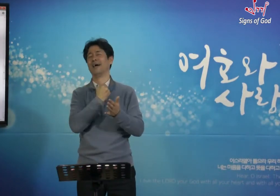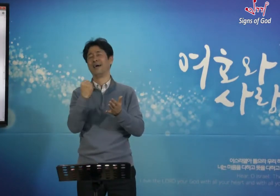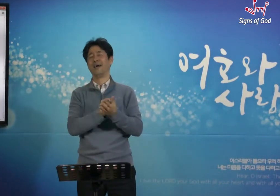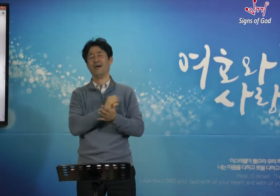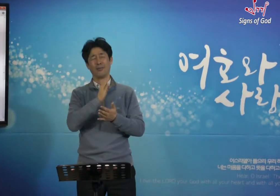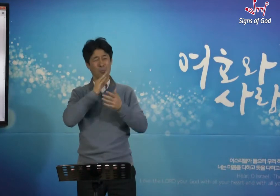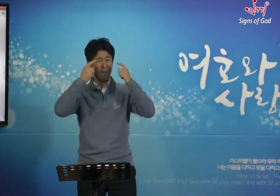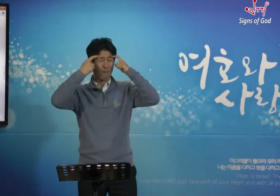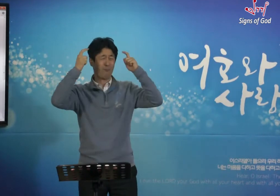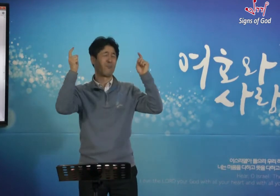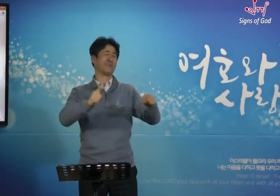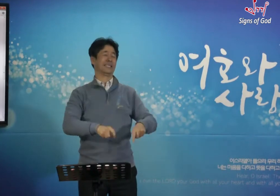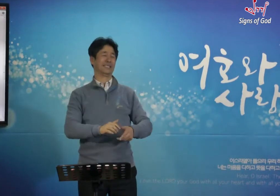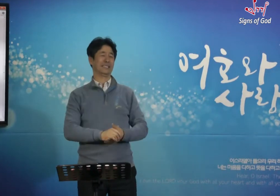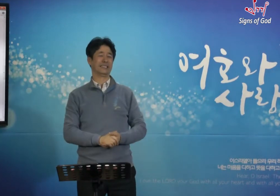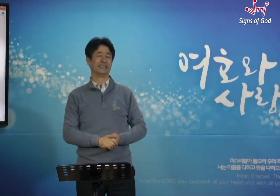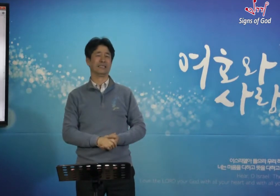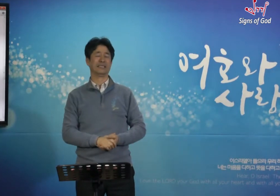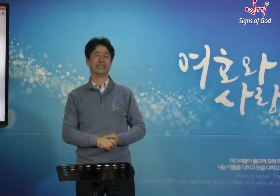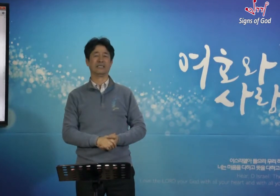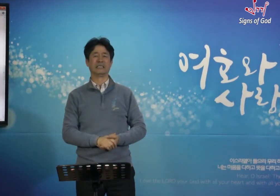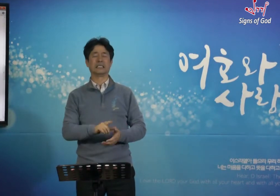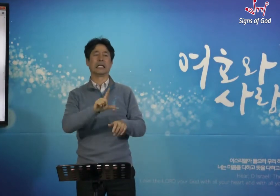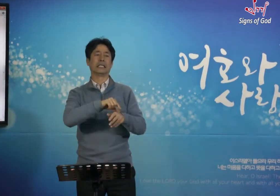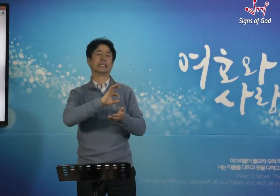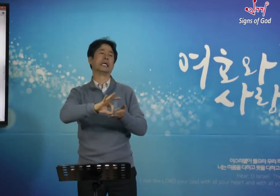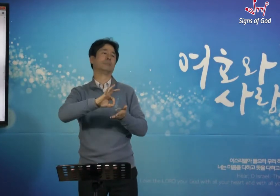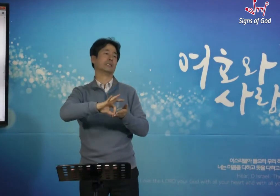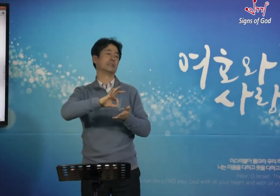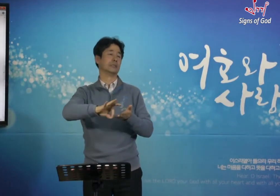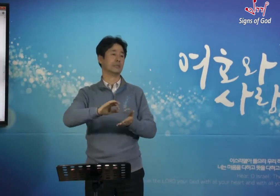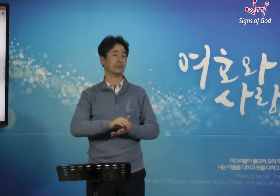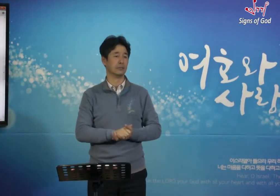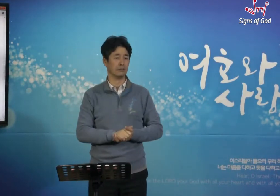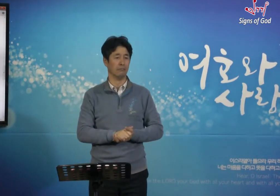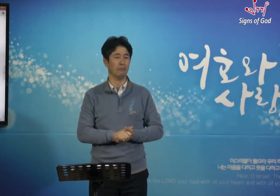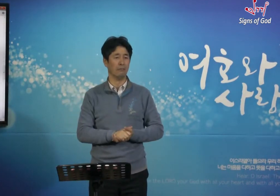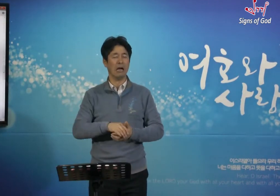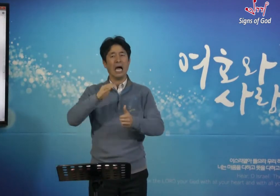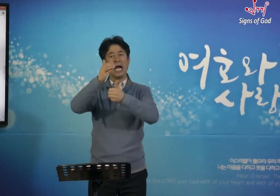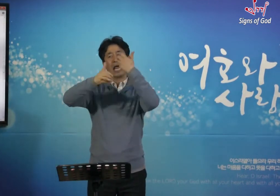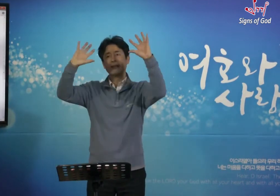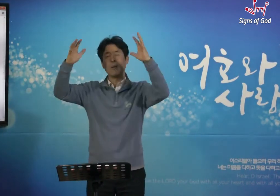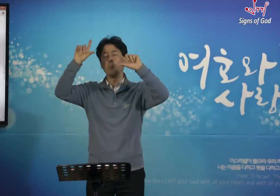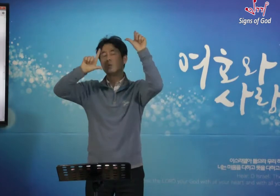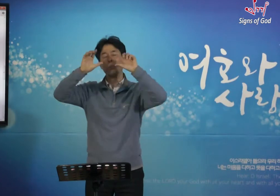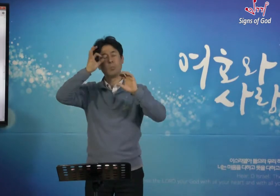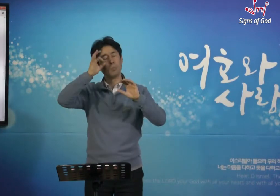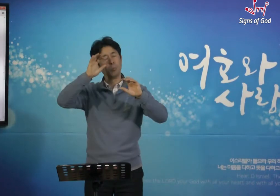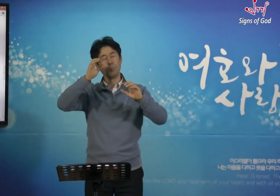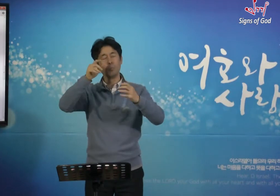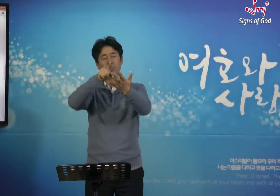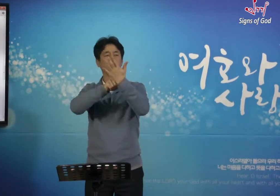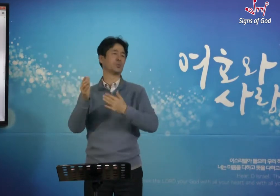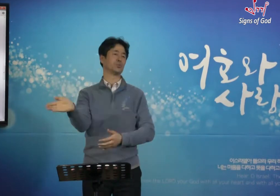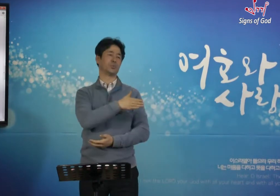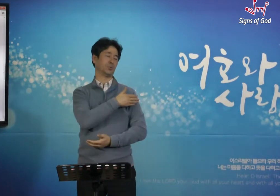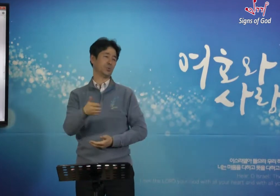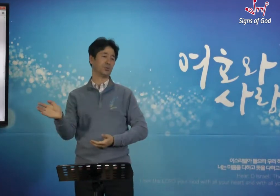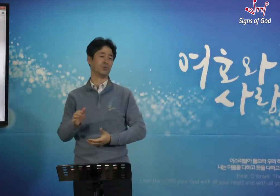계속적으로 그 협회 안에서 문제를 일으킨다, 문제가 있다 라고 하는 모습들을 보게